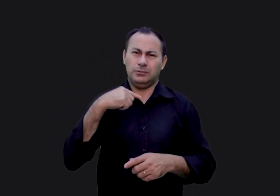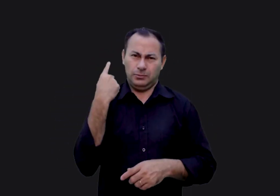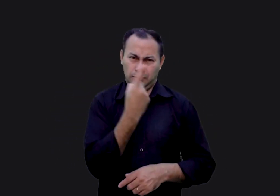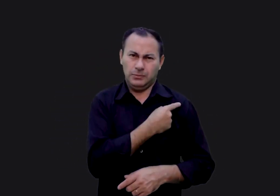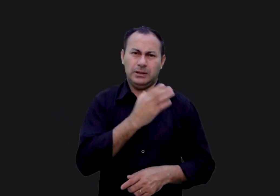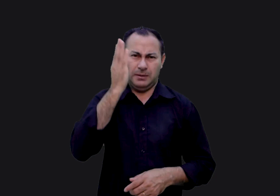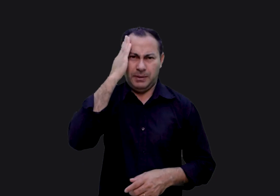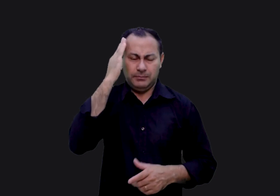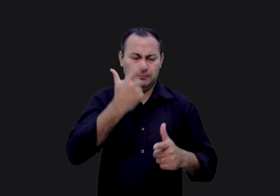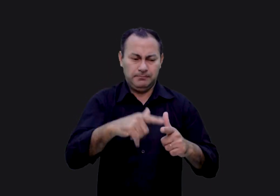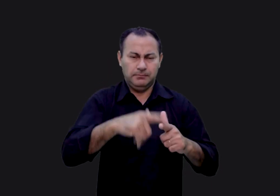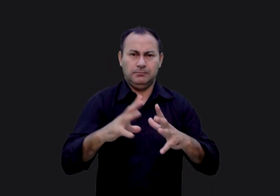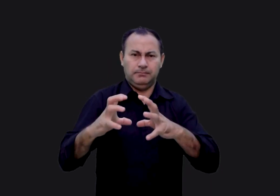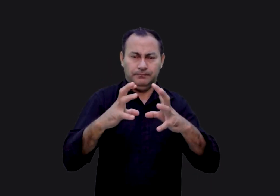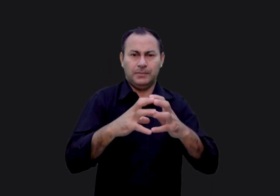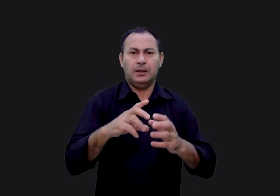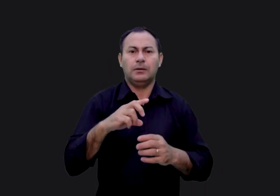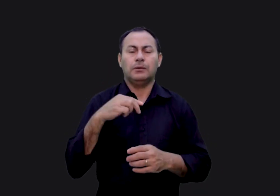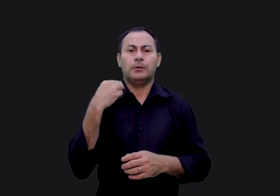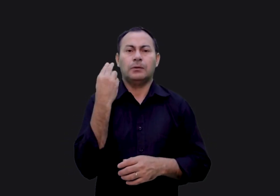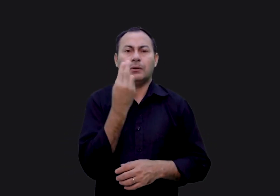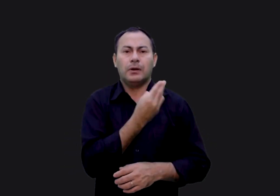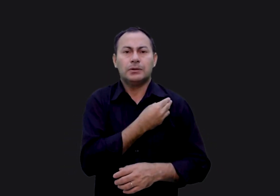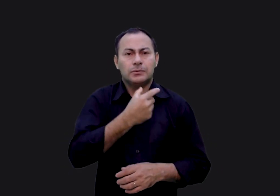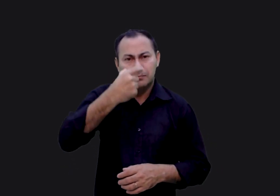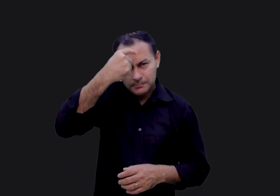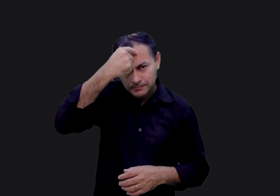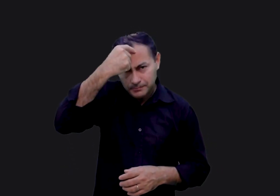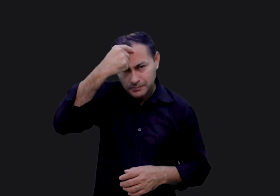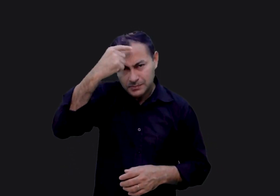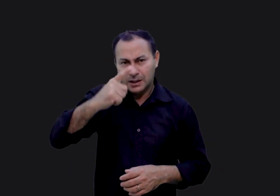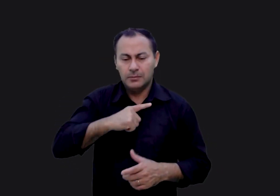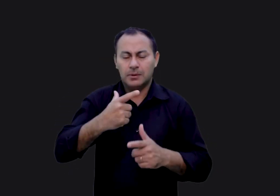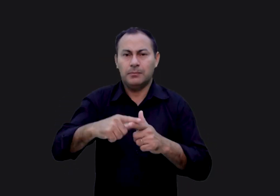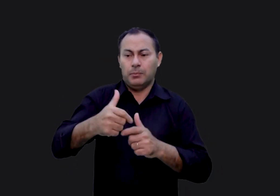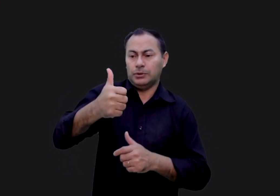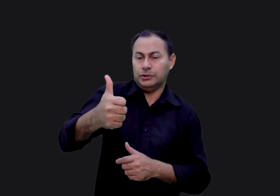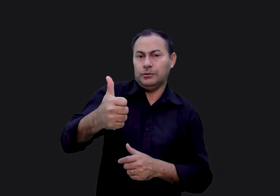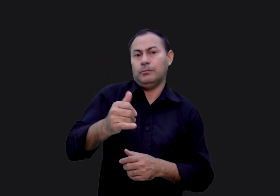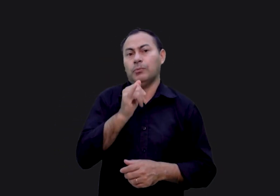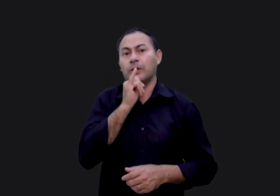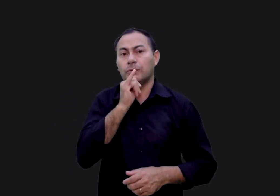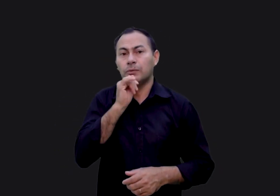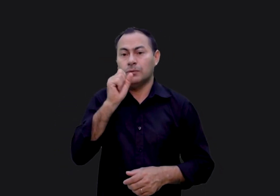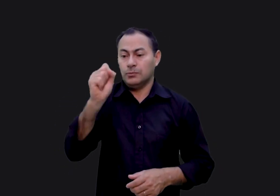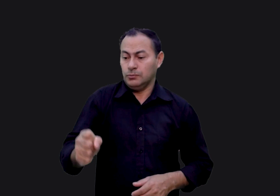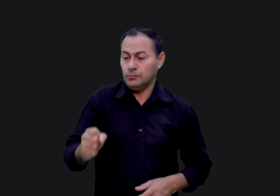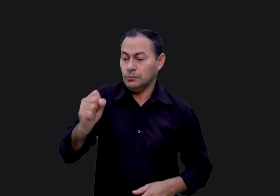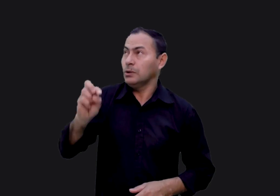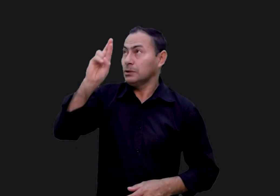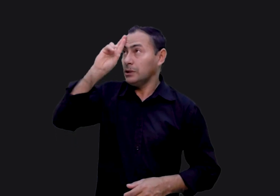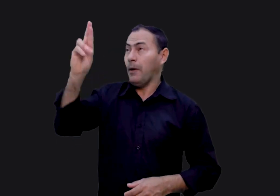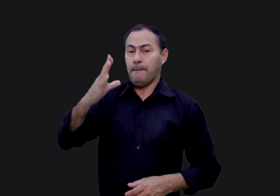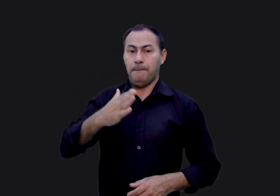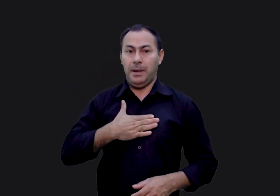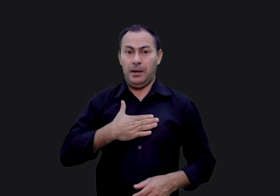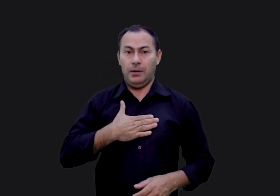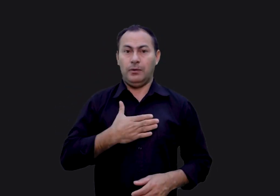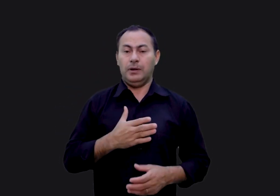conflitantes. Em nosso consciente temos o pensamento positivo, bom. Por exemplo, o Senhor é meu pastor e eu não vou me preocupar. Tenho fé